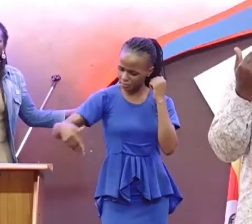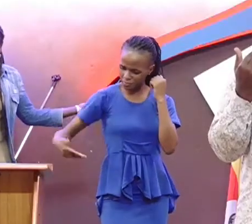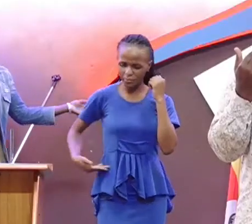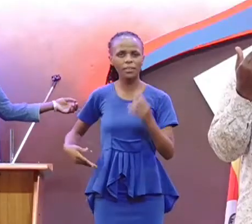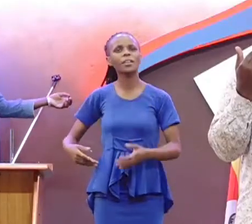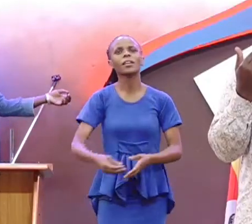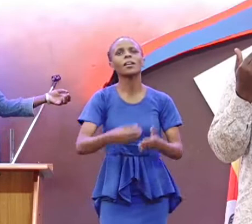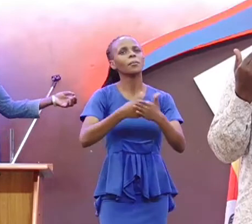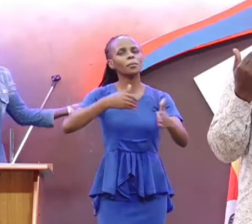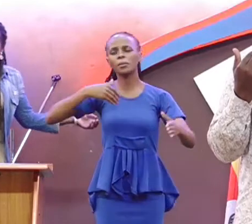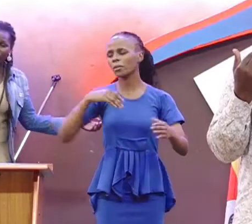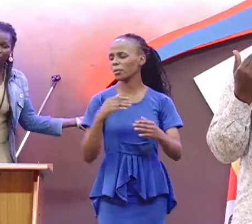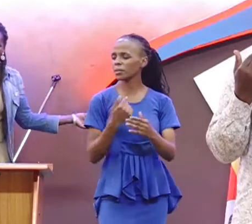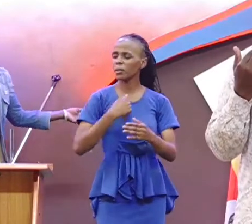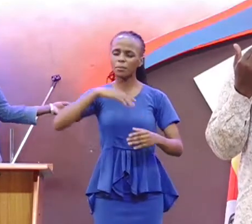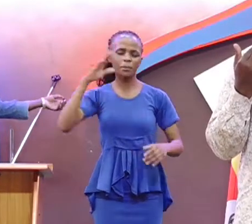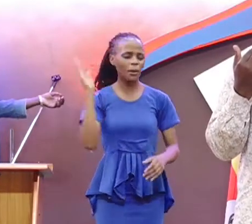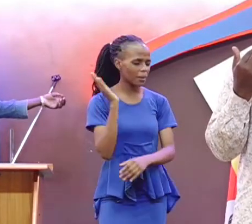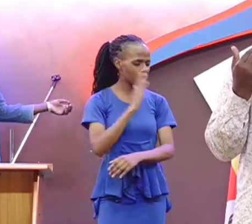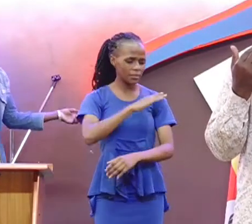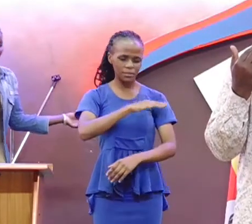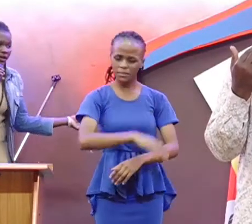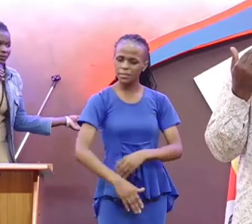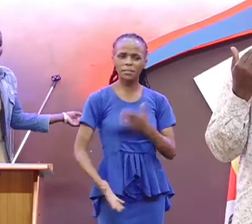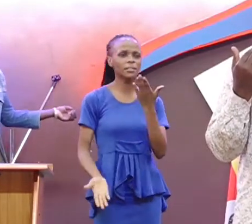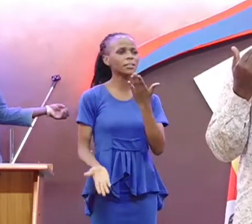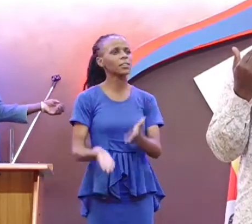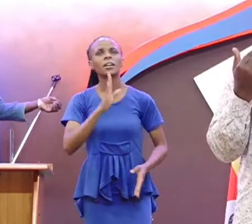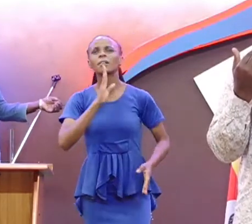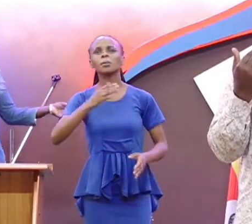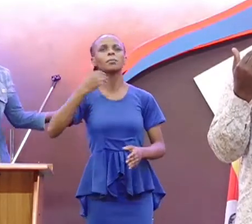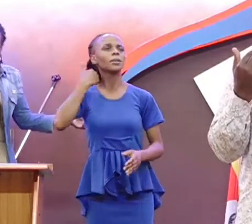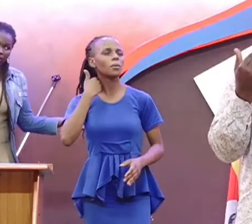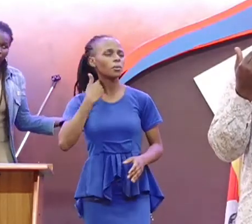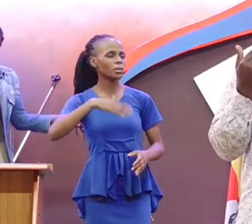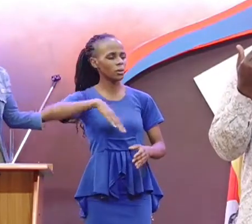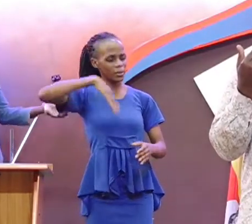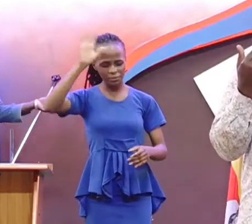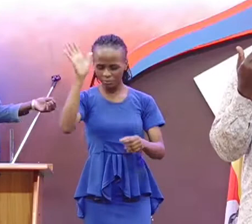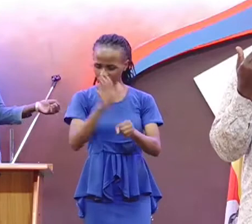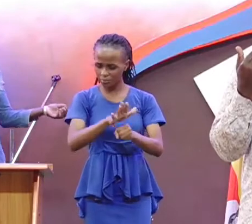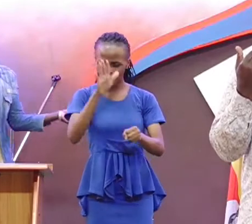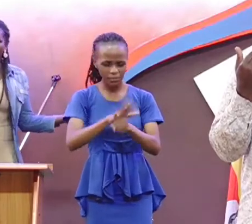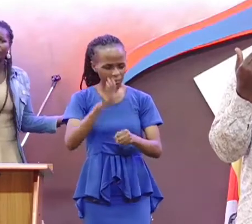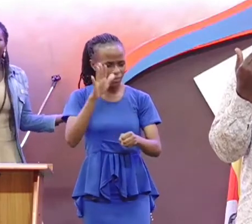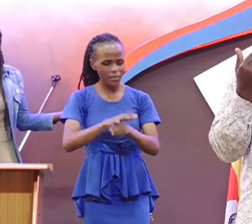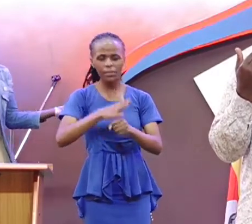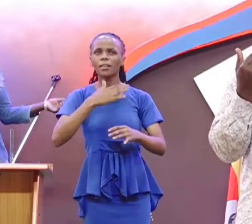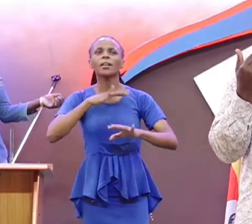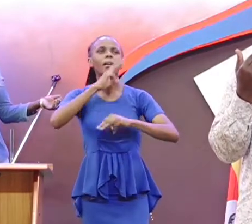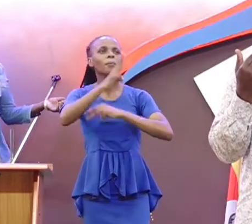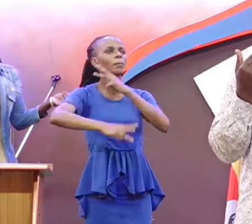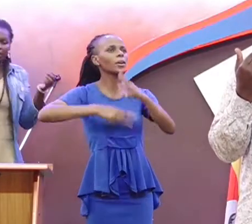Sagarani wande mubinyo Mikono chomu Sagarani chaitwa nyonyo Mikono chomu Esi yari kwa